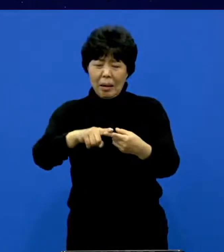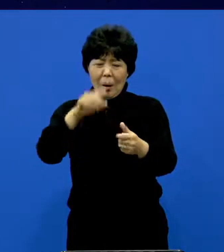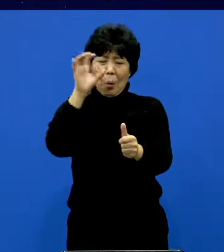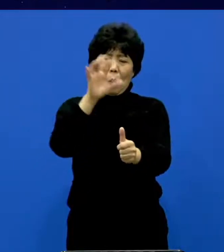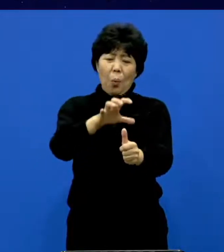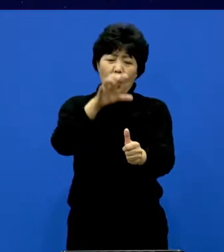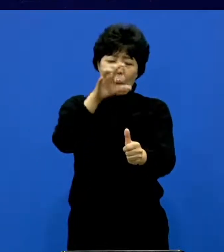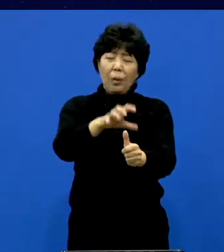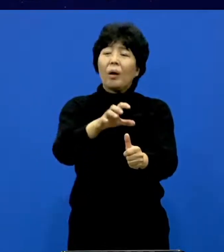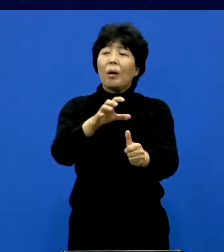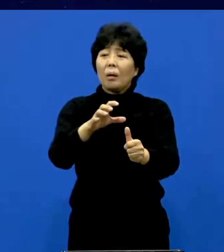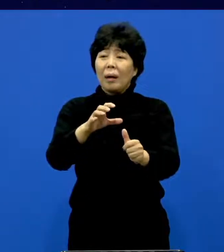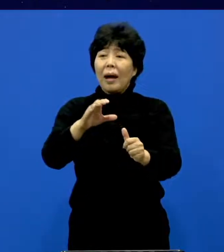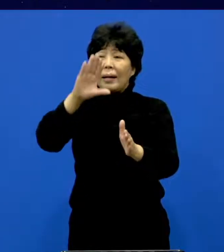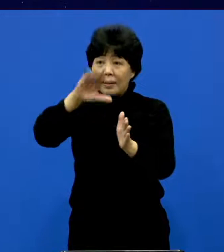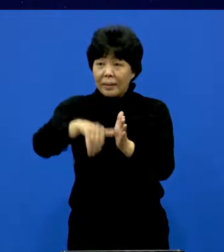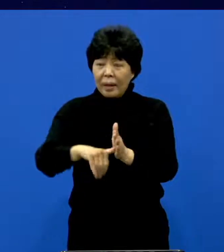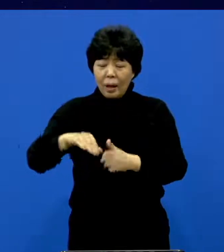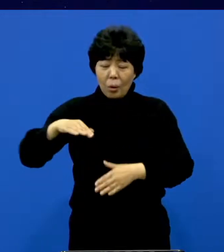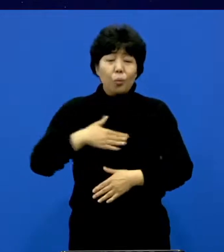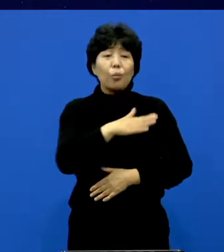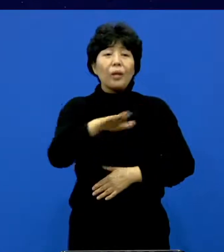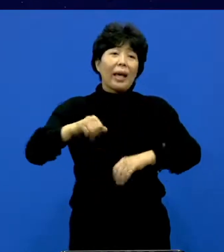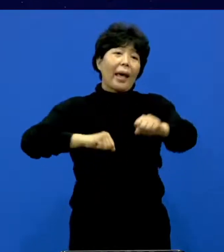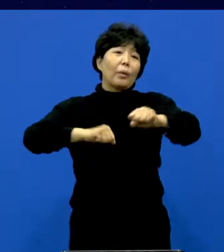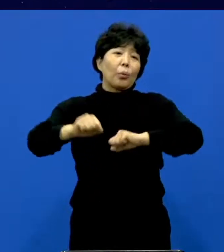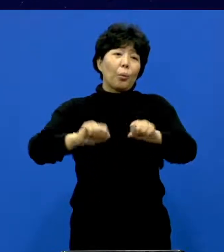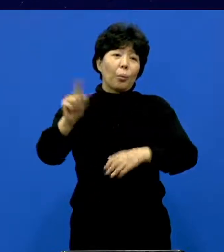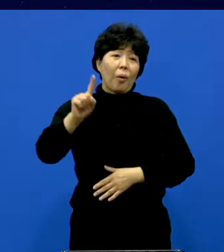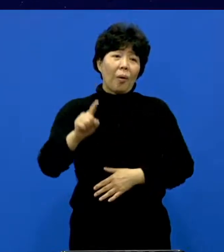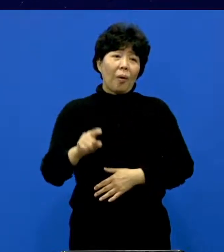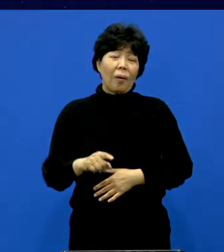신자들의 대응에 대한 말씀이에요. 그래서